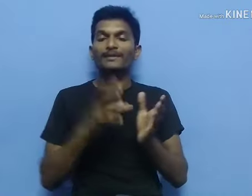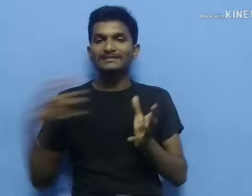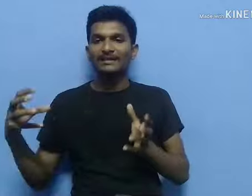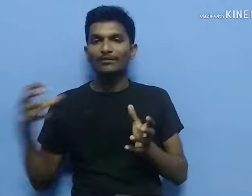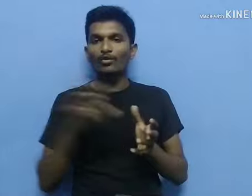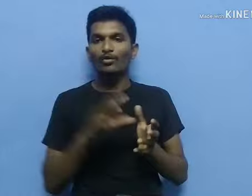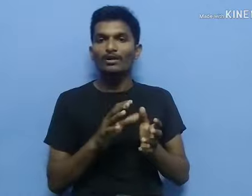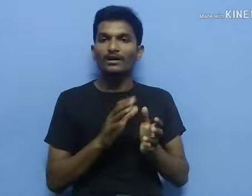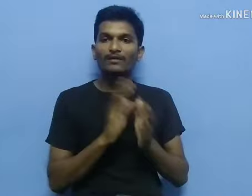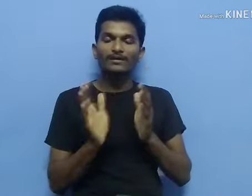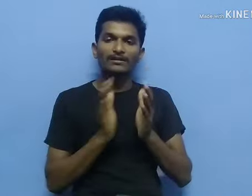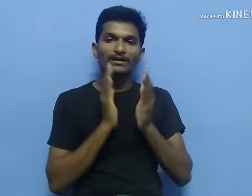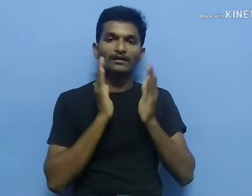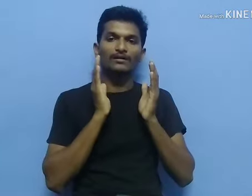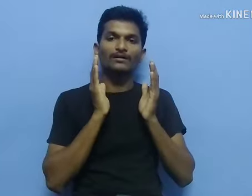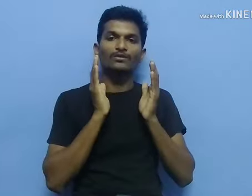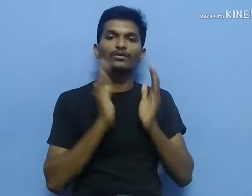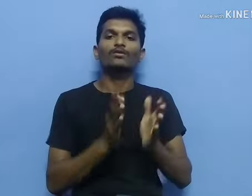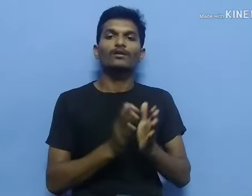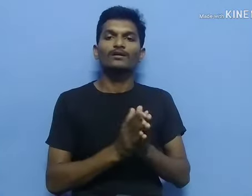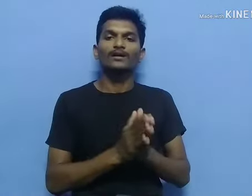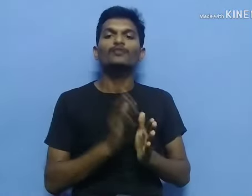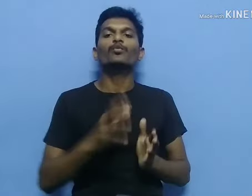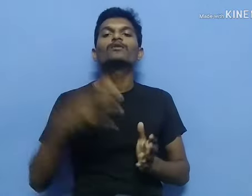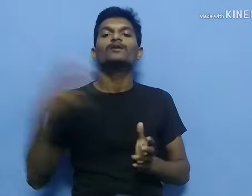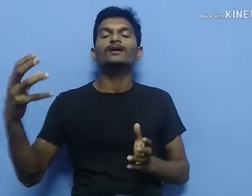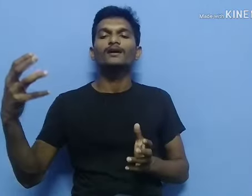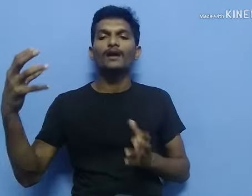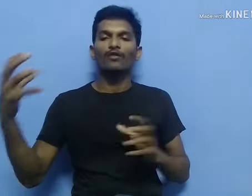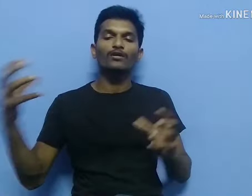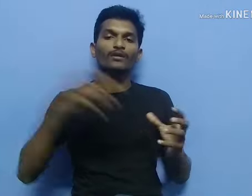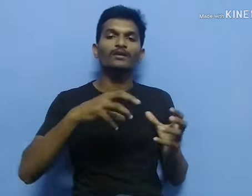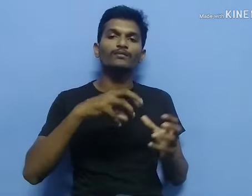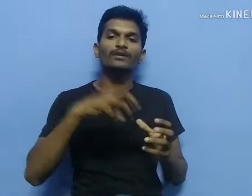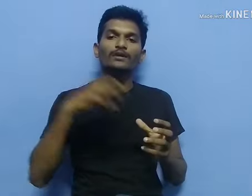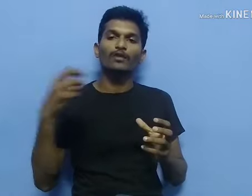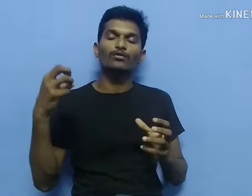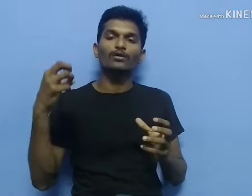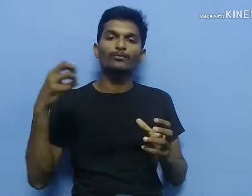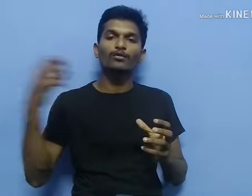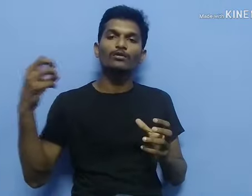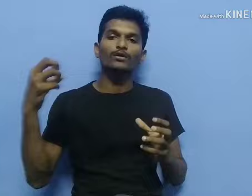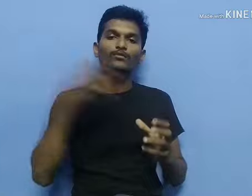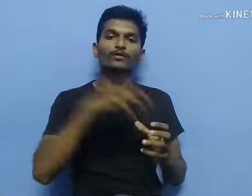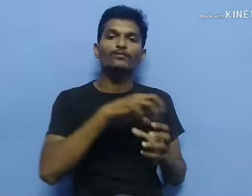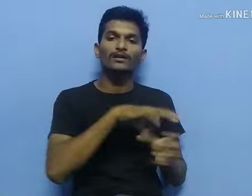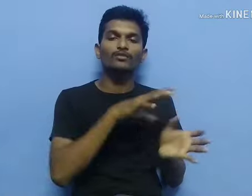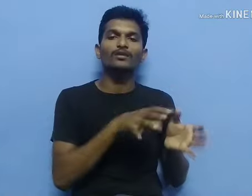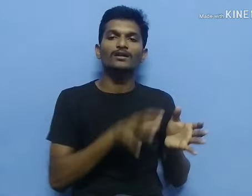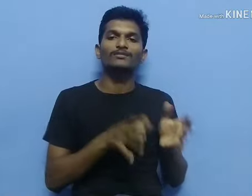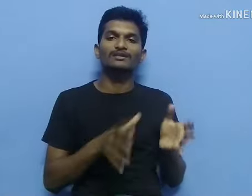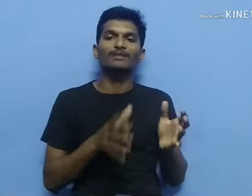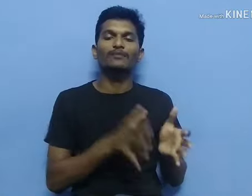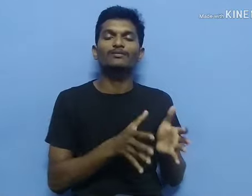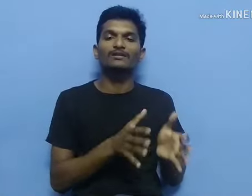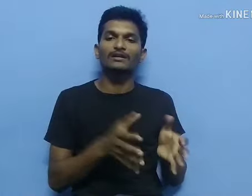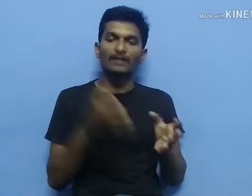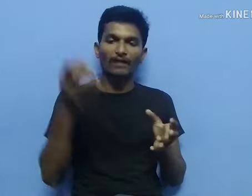பசங்க நம்மள ஓட்டுறாங்க அப்படிங்கிறதுக்கான ஒரு நோக்கம் இருக்காது. பொண்ணுங்க அவங்க மேல எப்படி, அவங்களோட பொண்ணுங்களோட வியூ அந்த குண்டா இருக்க பசங்க மேல எப்படி இருக்கு, அவன்